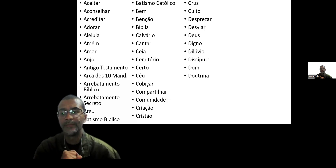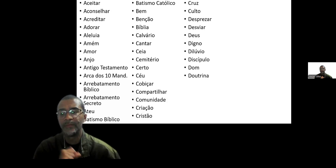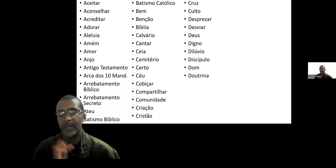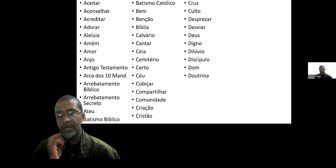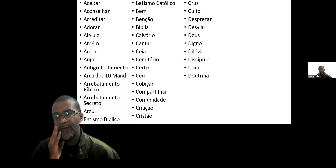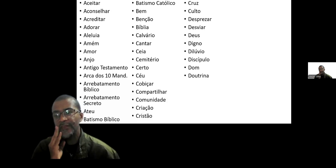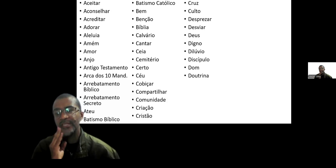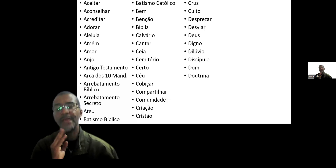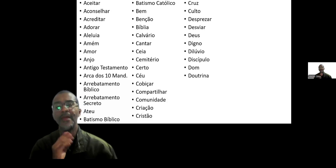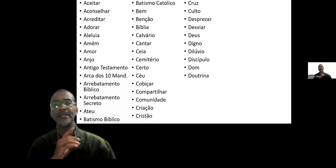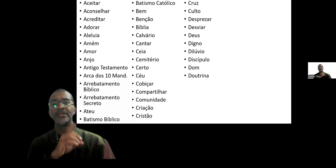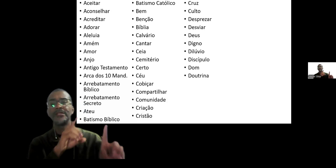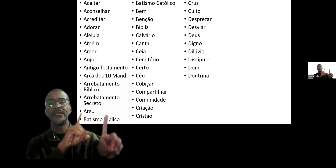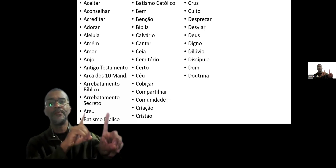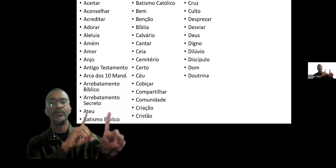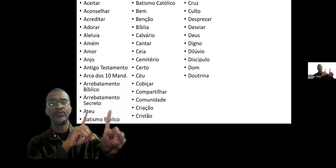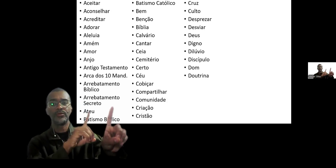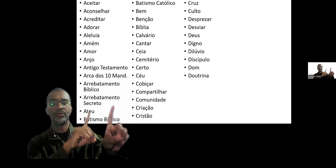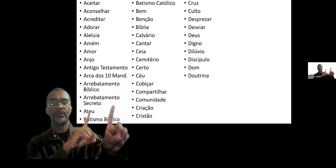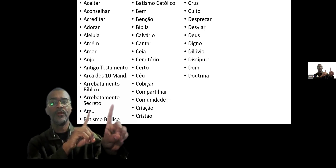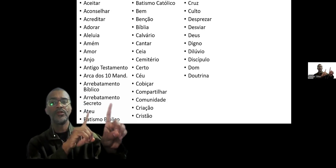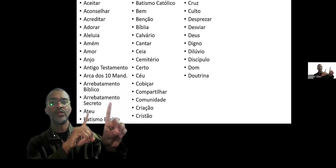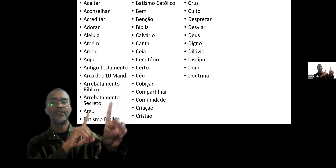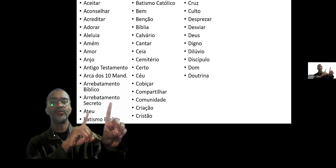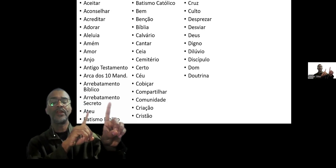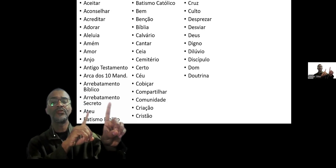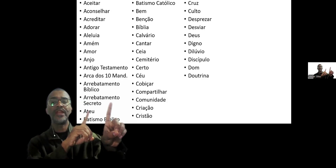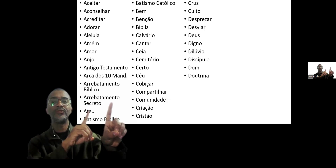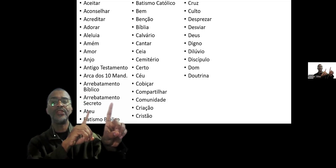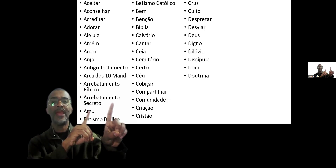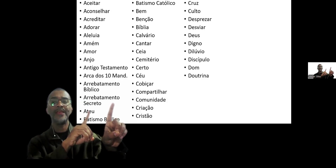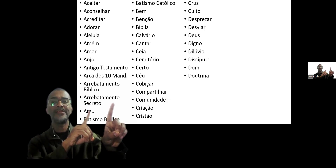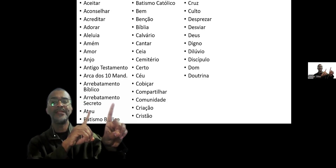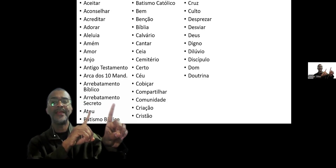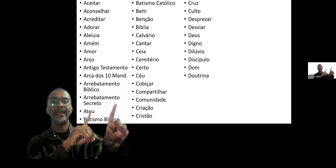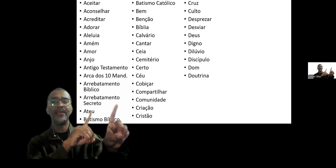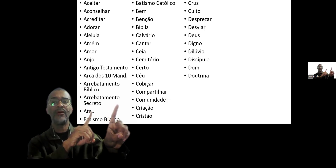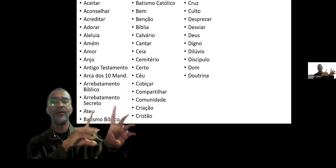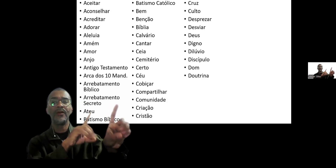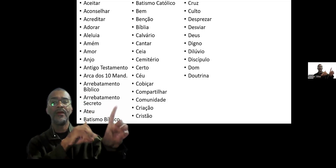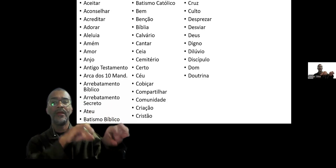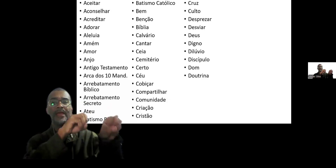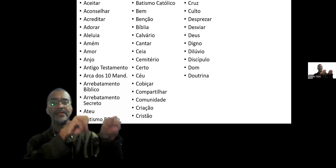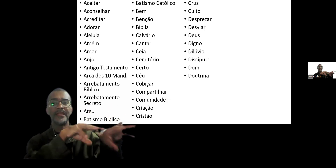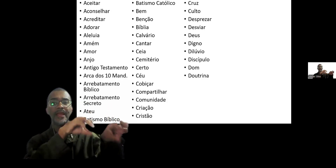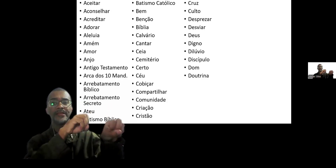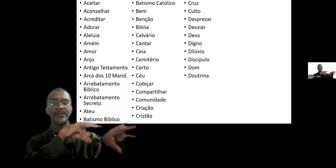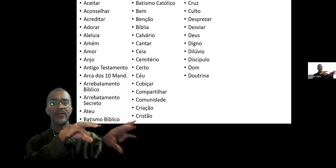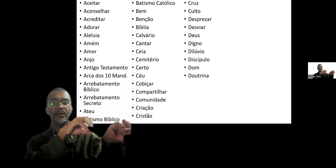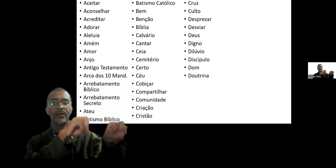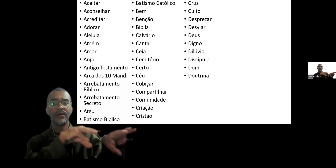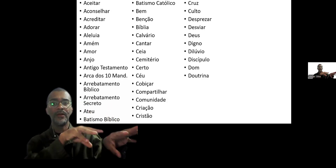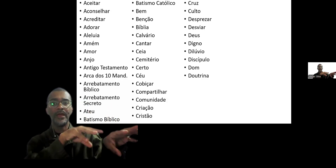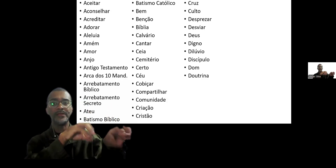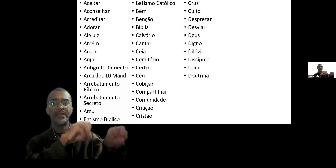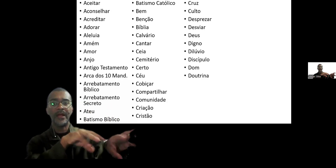Doutrina. Você vai fazer semelhante a discípulos. Só que você vai juntar o sinal de ensinar aí, ó. Ensinar é assim,